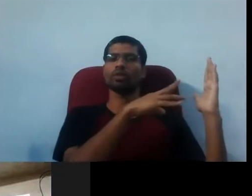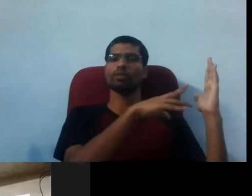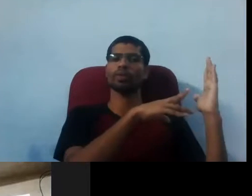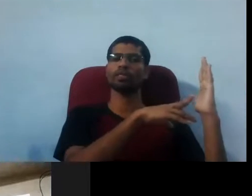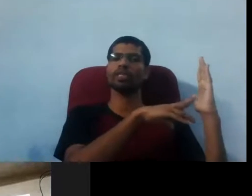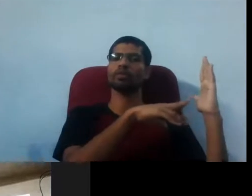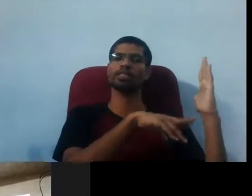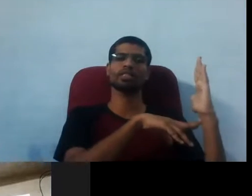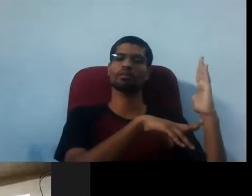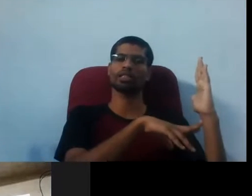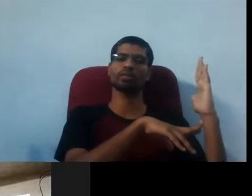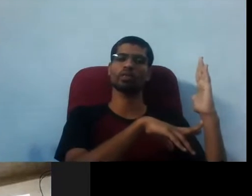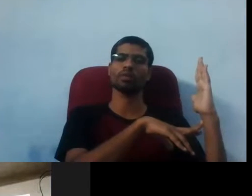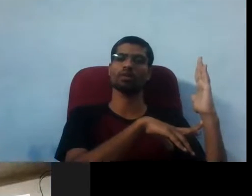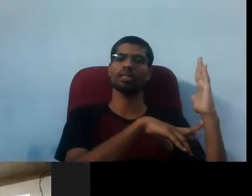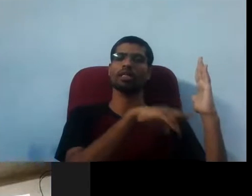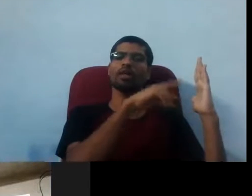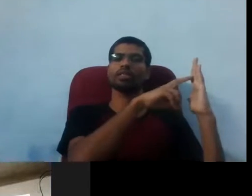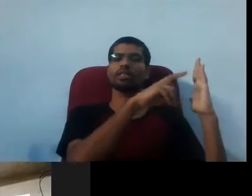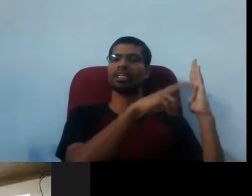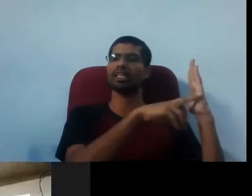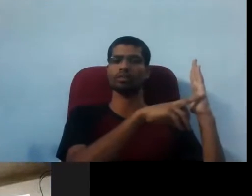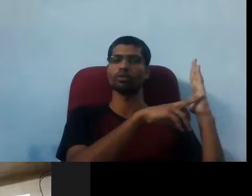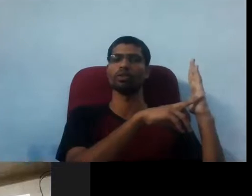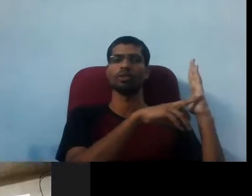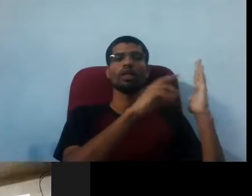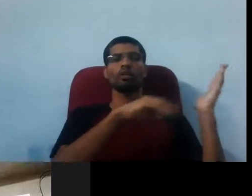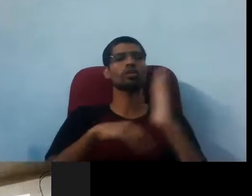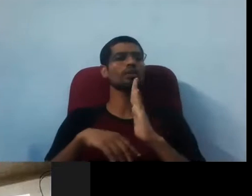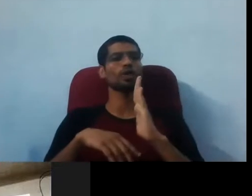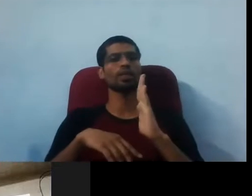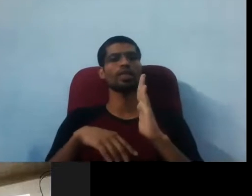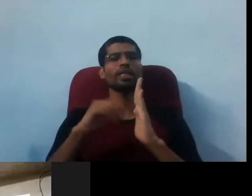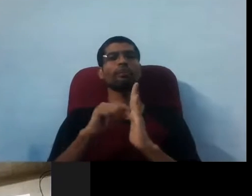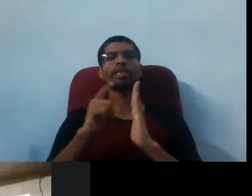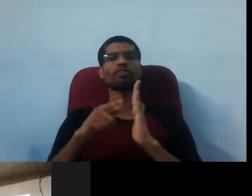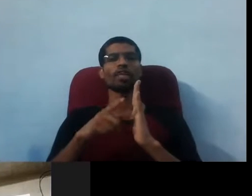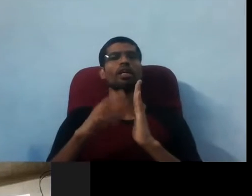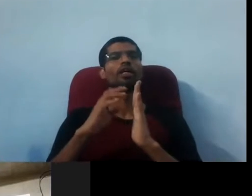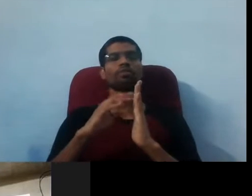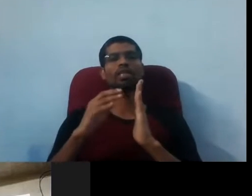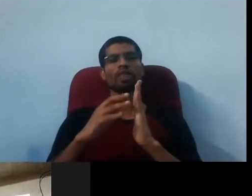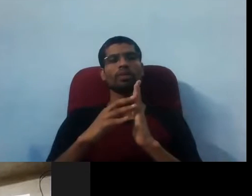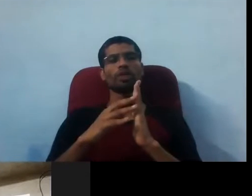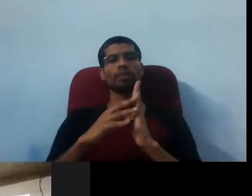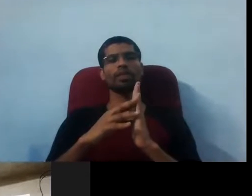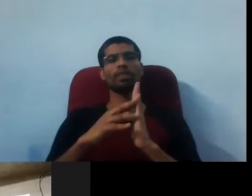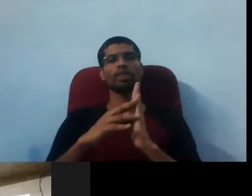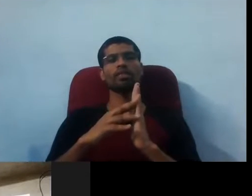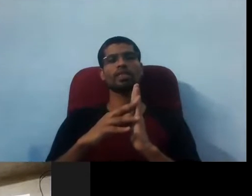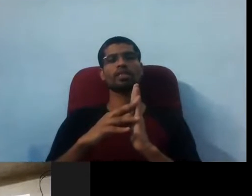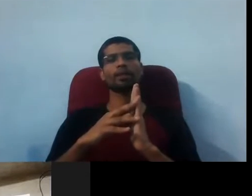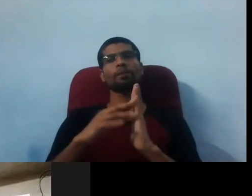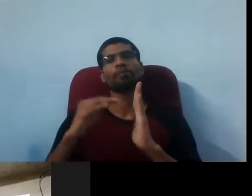उसमें हम लोग पढ़ रहे थे इलेक्ट्रोलाइसिस के माध्यम के द्वारा बोल के ऑक्साइड्स और हैलाइड्स, और दूसरा हम लोग पढ़ रहे थे मीडियम वाला में हम लोग पढ़ रहे